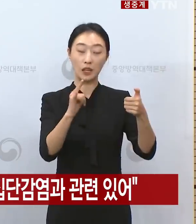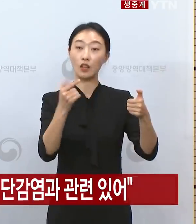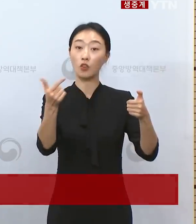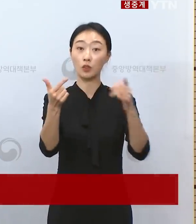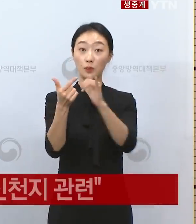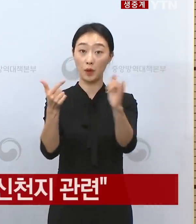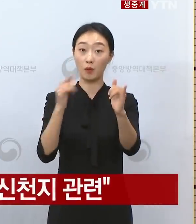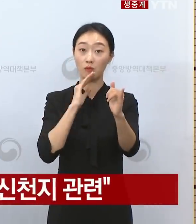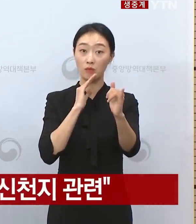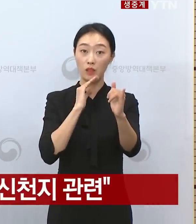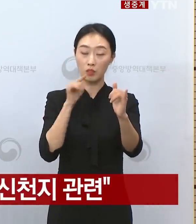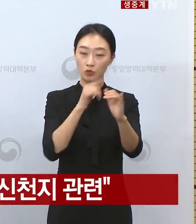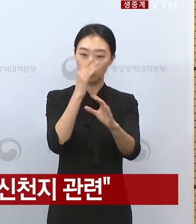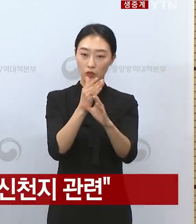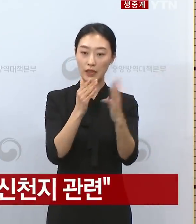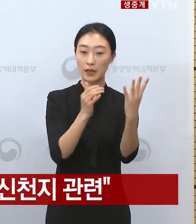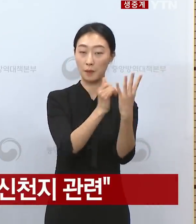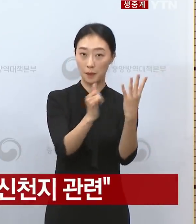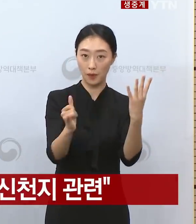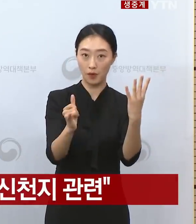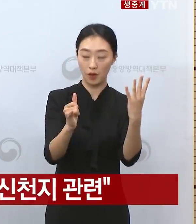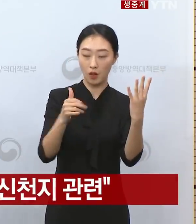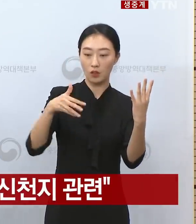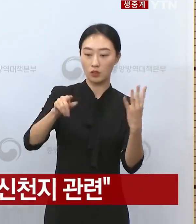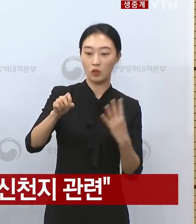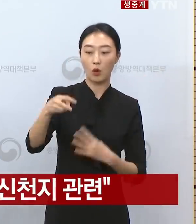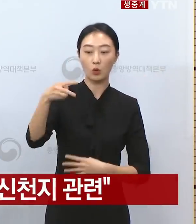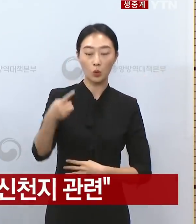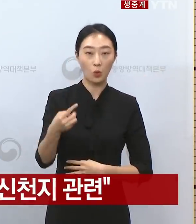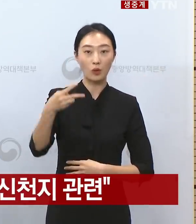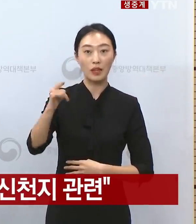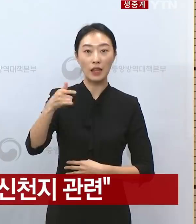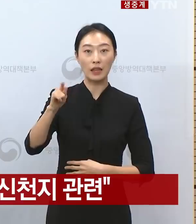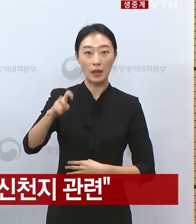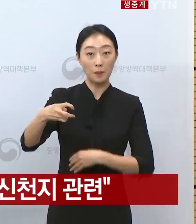6명이었는데 그 6명 중에 4명은 청도 대남병원의